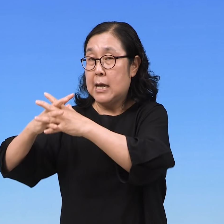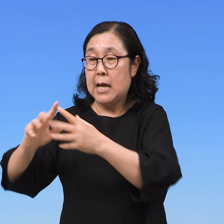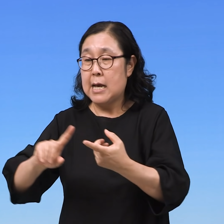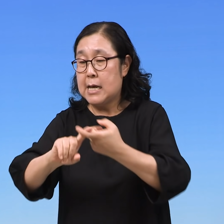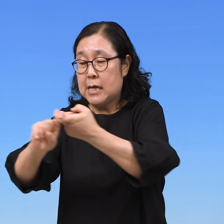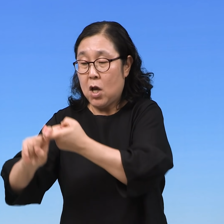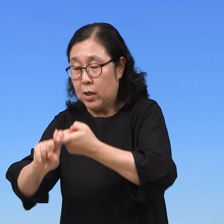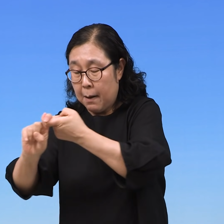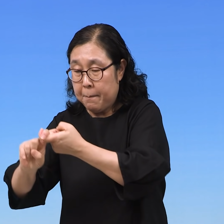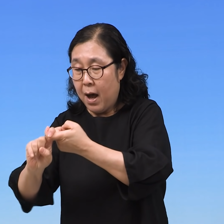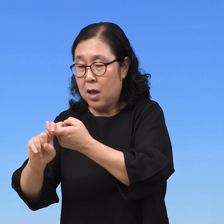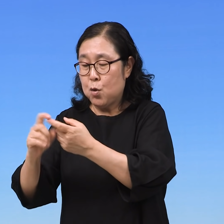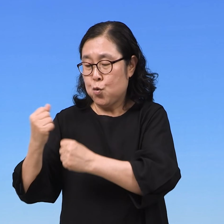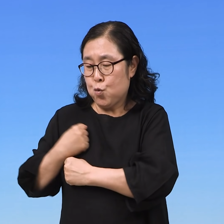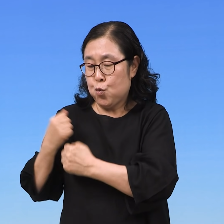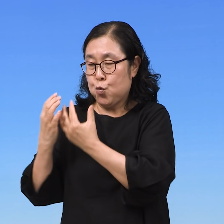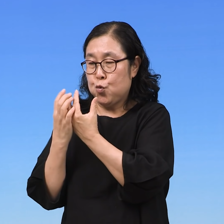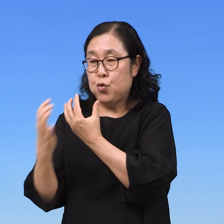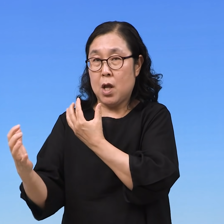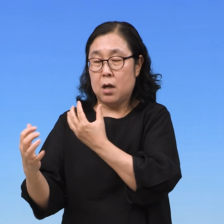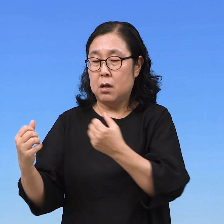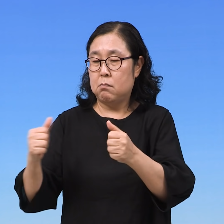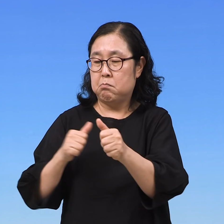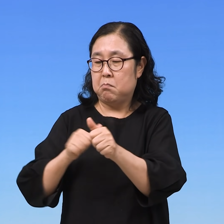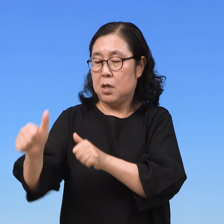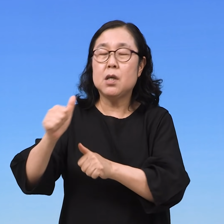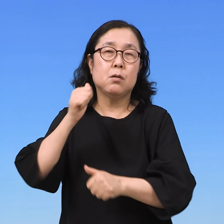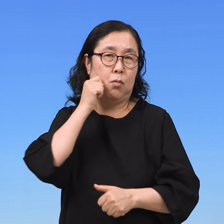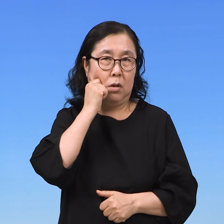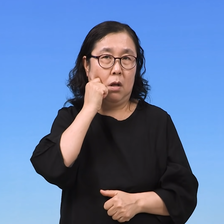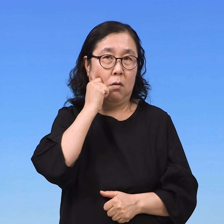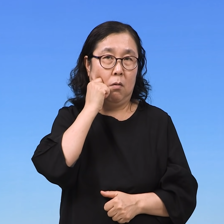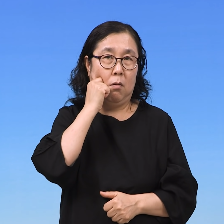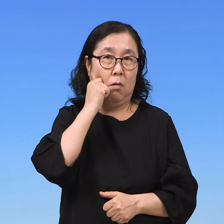이거 완전 계란으로 바위치기, 이게 여기에 해당되는 겁니다.